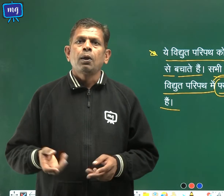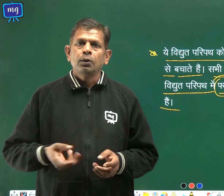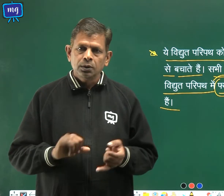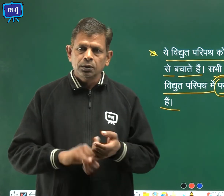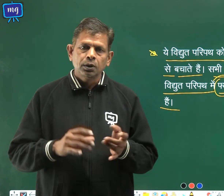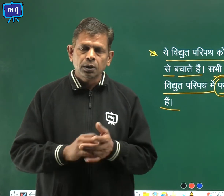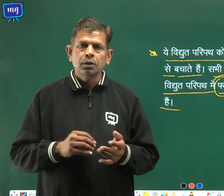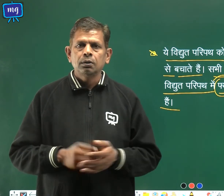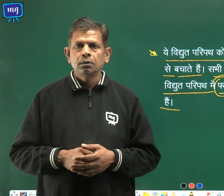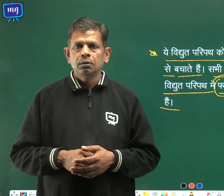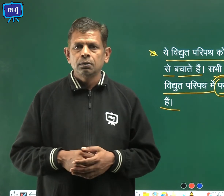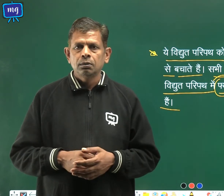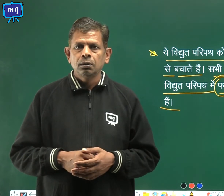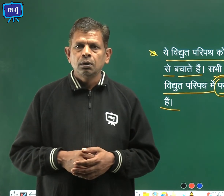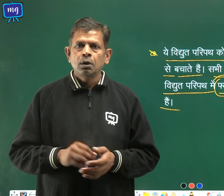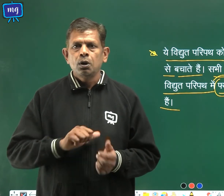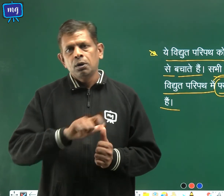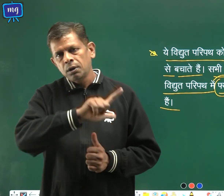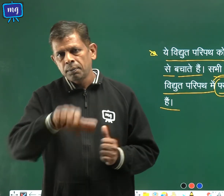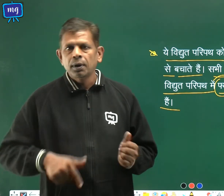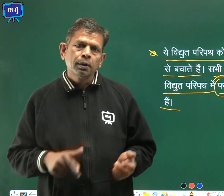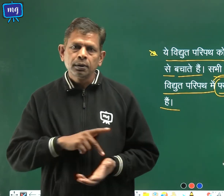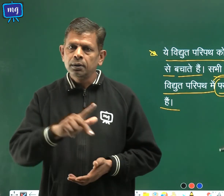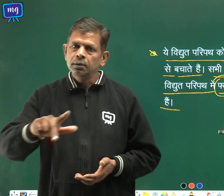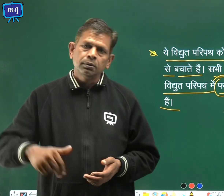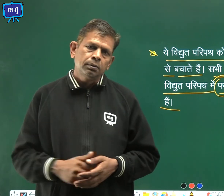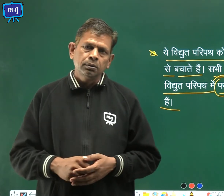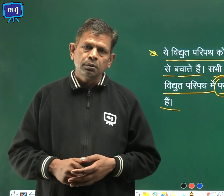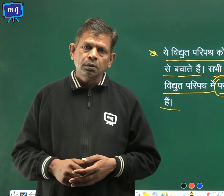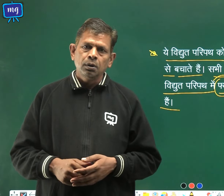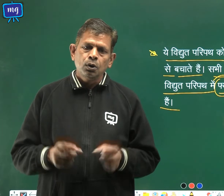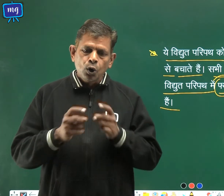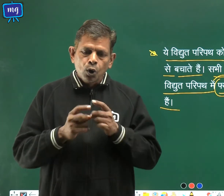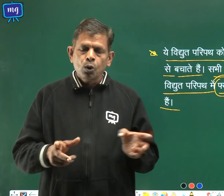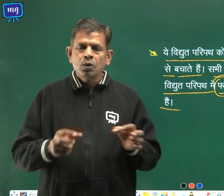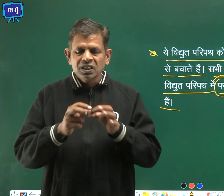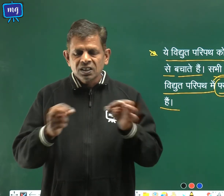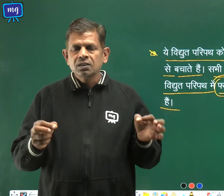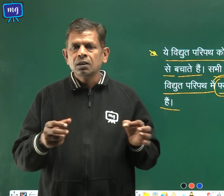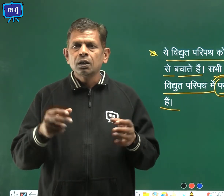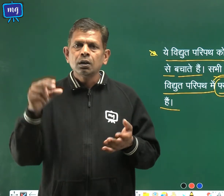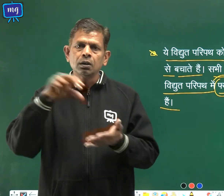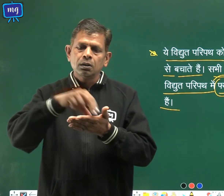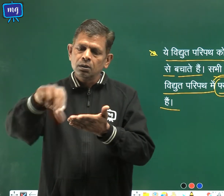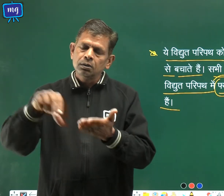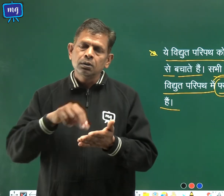इसीलिए सभी जगह फ्यूज लगाए जाते हैं।